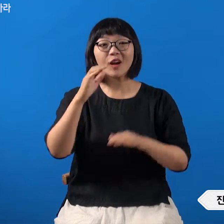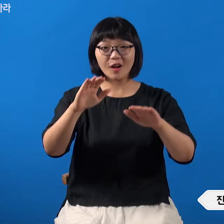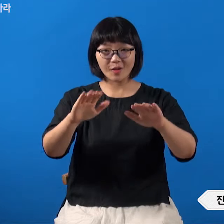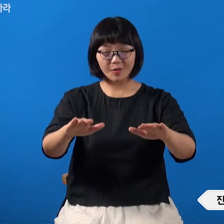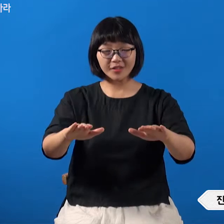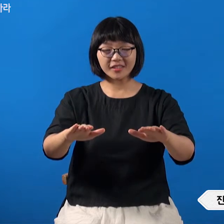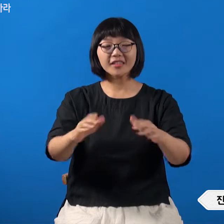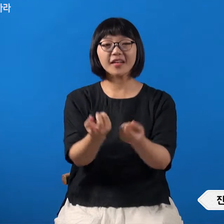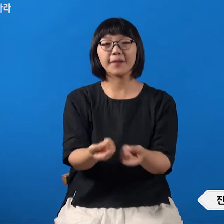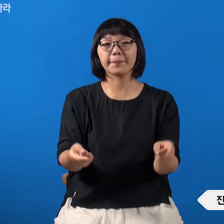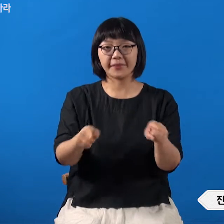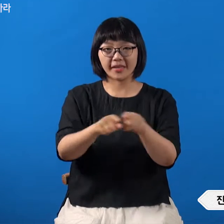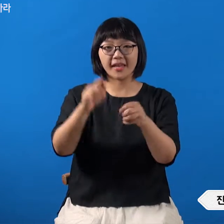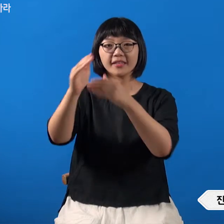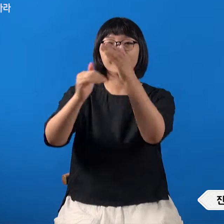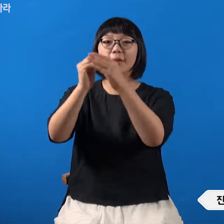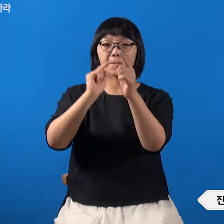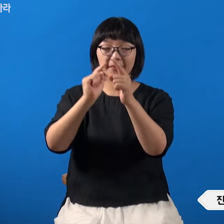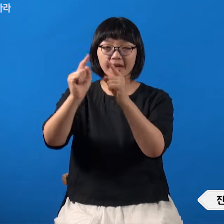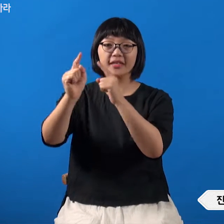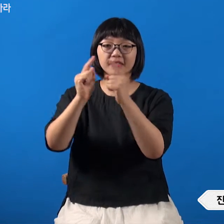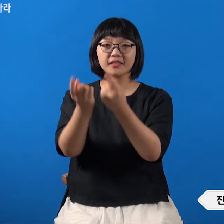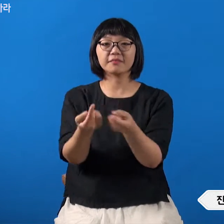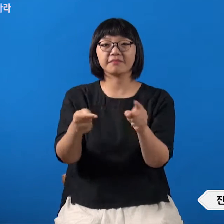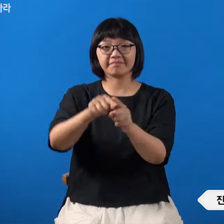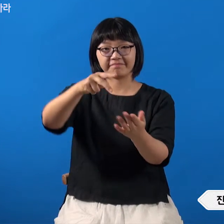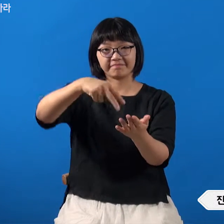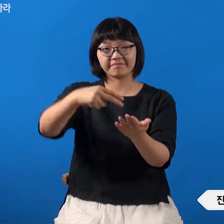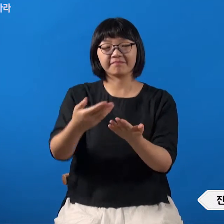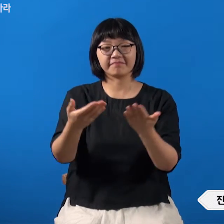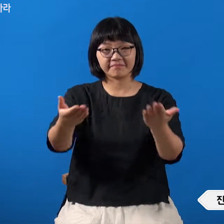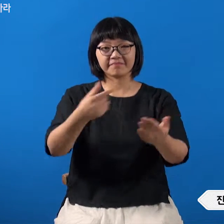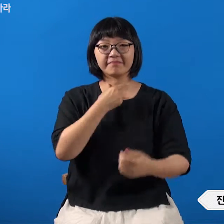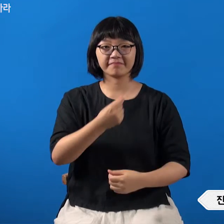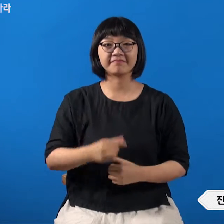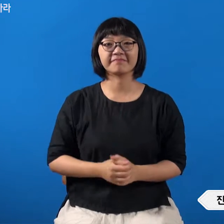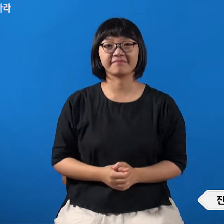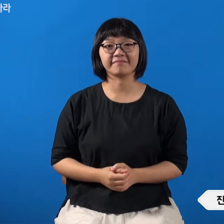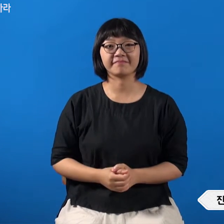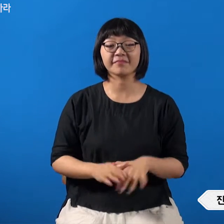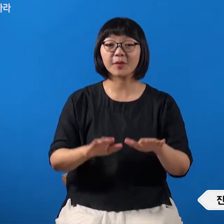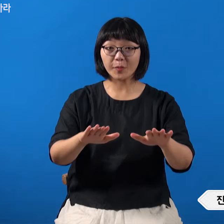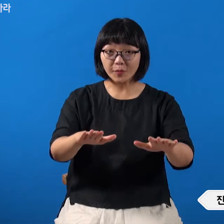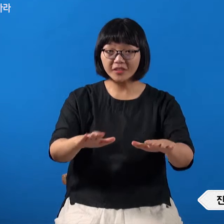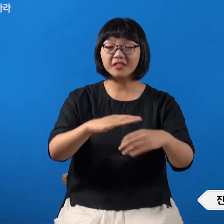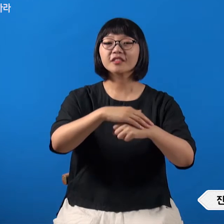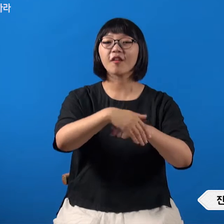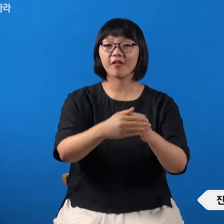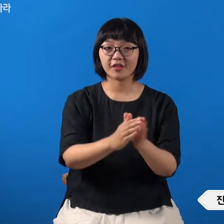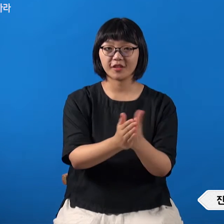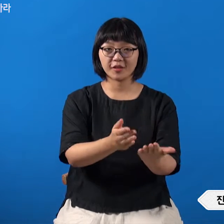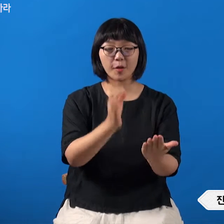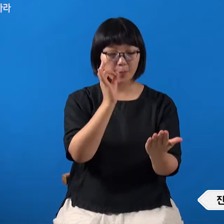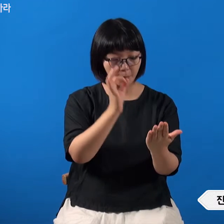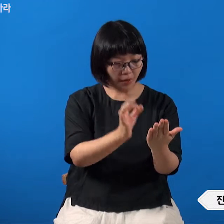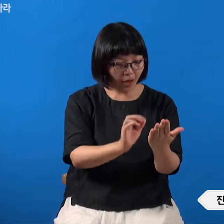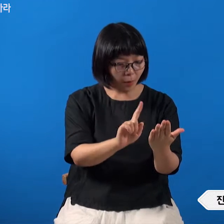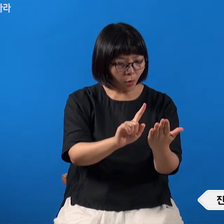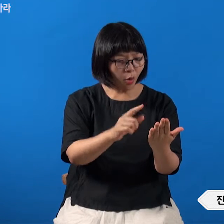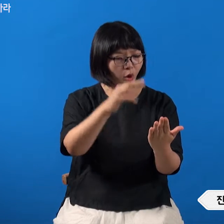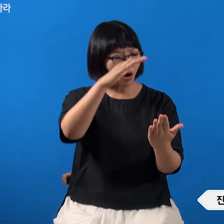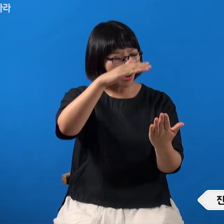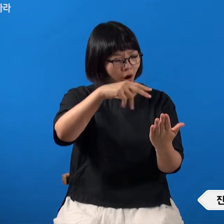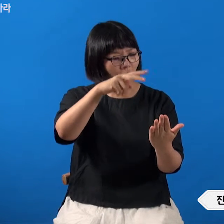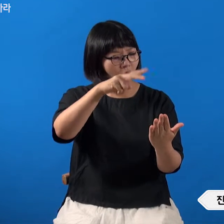향한 하나님의 말씀을 함께 나누어 봅니다. 오늘 성경은 우리에게 세 가지 중요한 영적